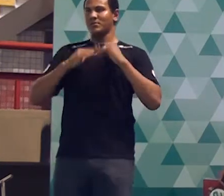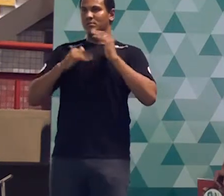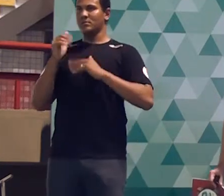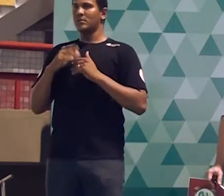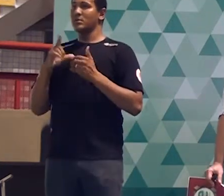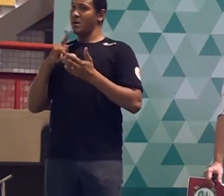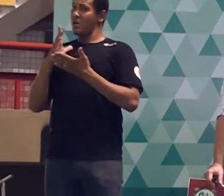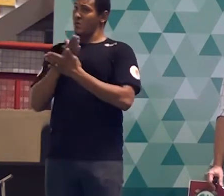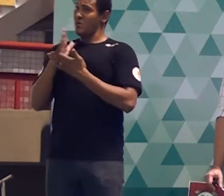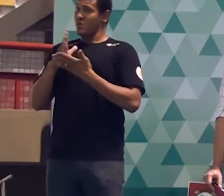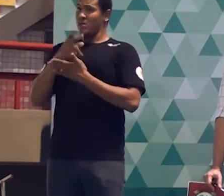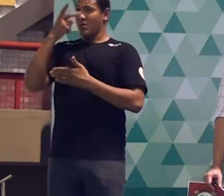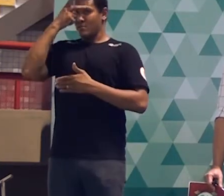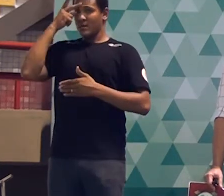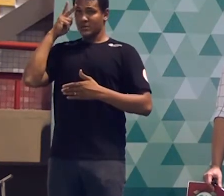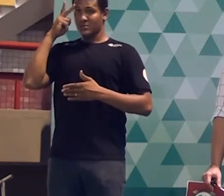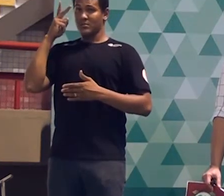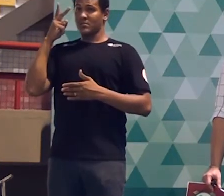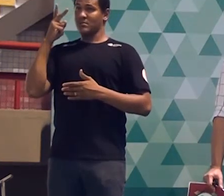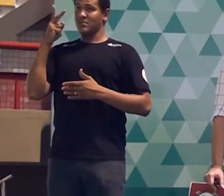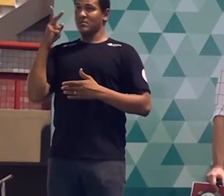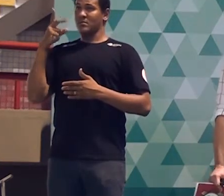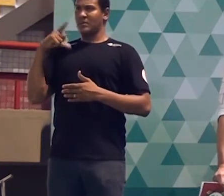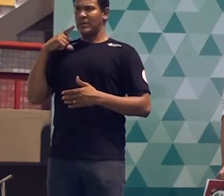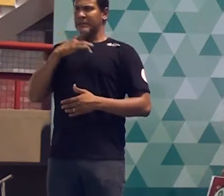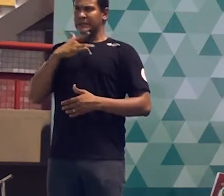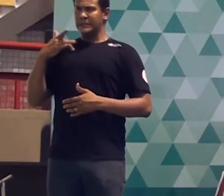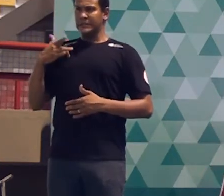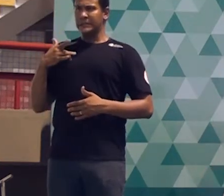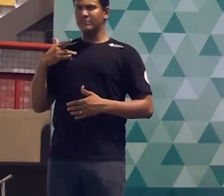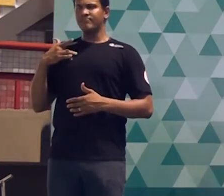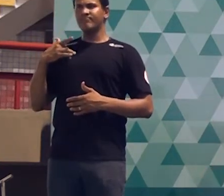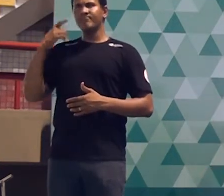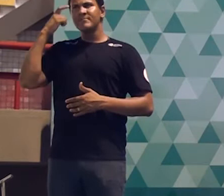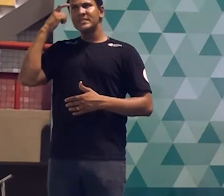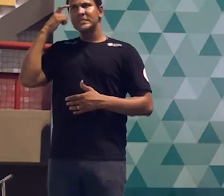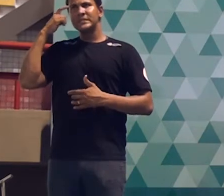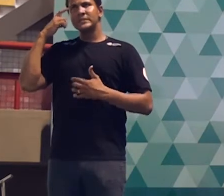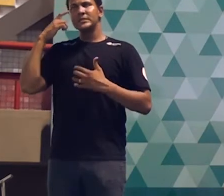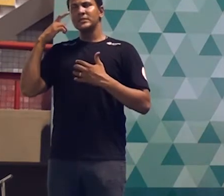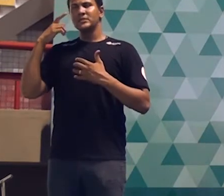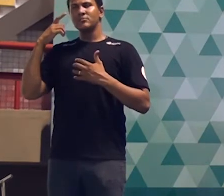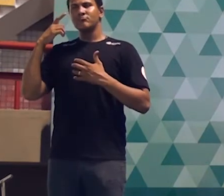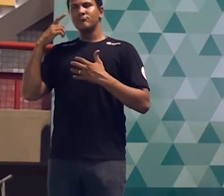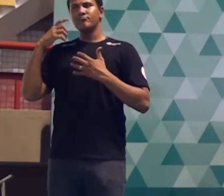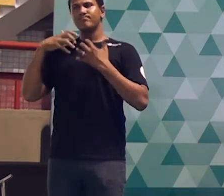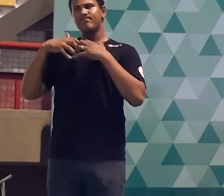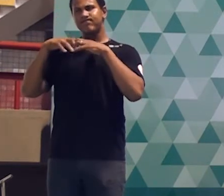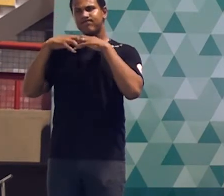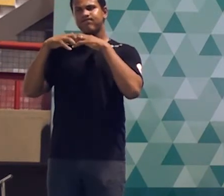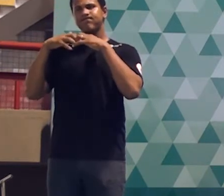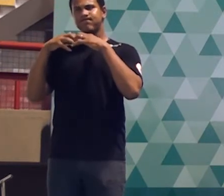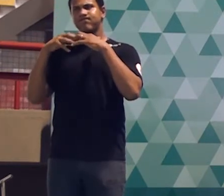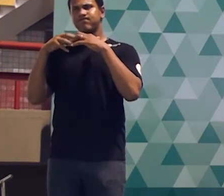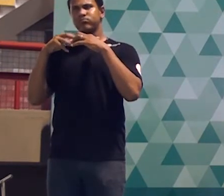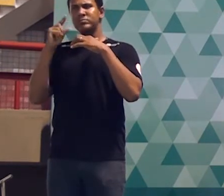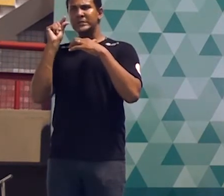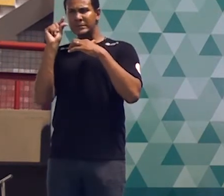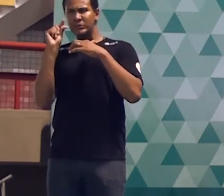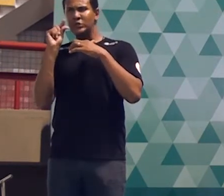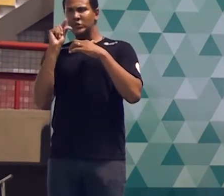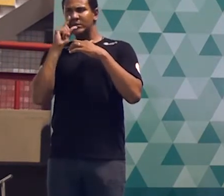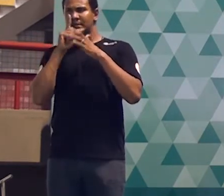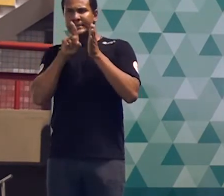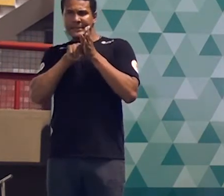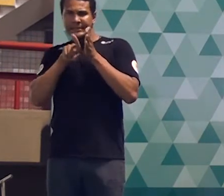quando elas estão com a saúde mental um pouquinho comprometida, elas têm uma necessidade